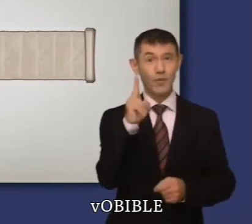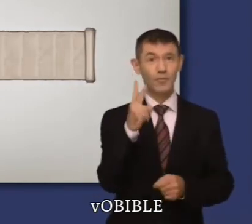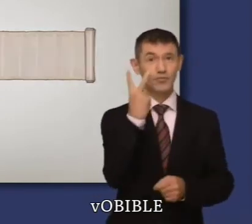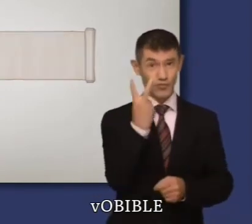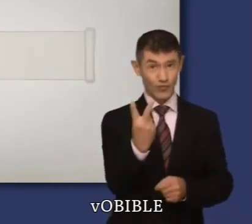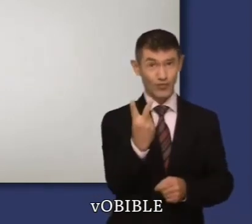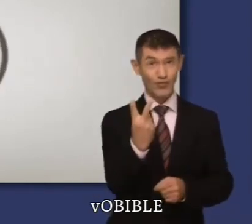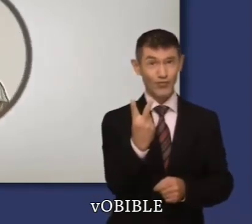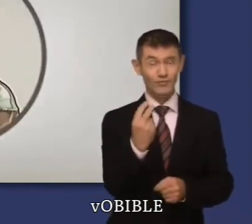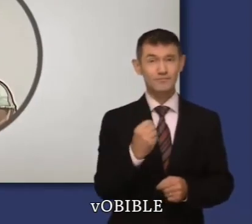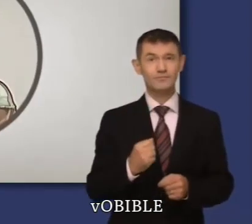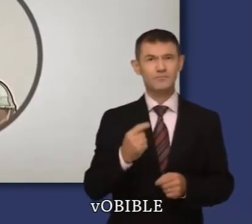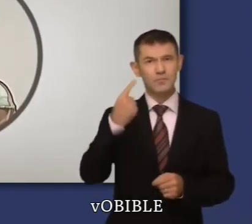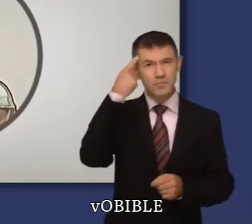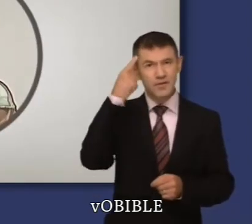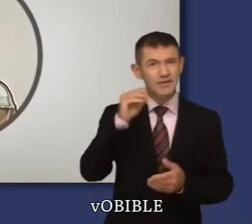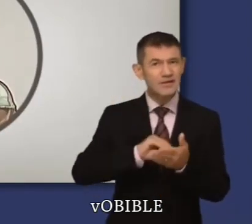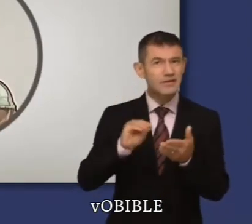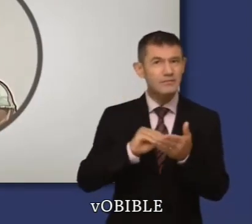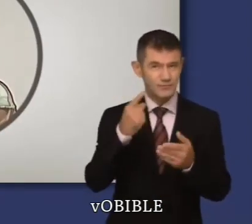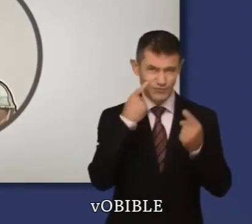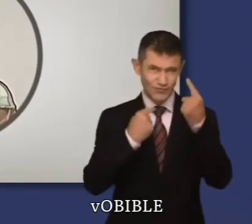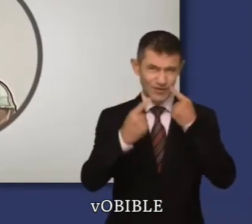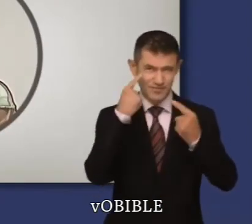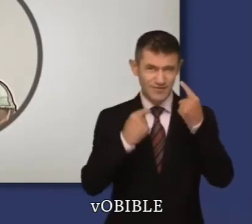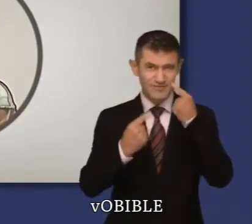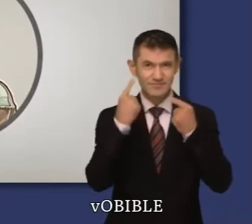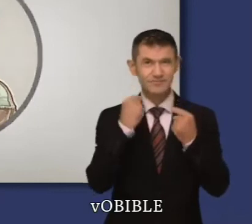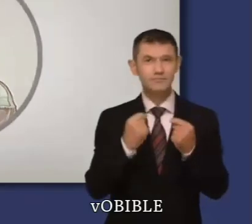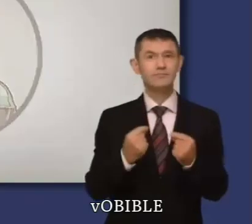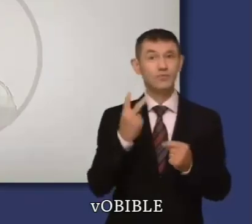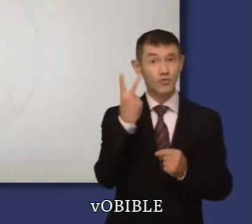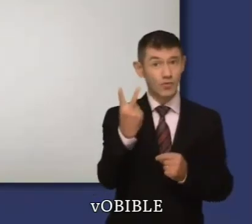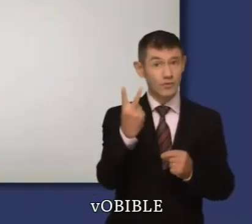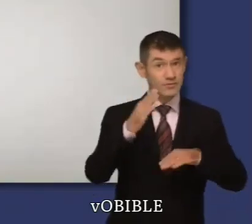Sur l'ordre de Jéhovah, le fléau contre Israël s'arrête.